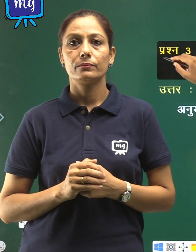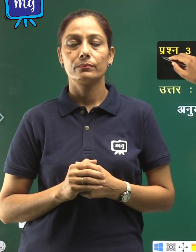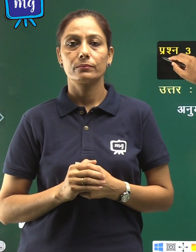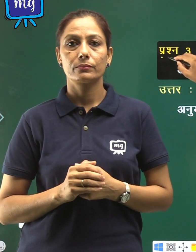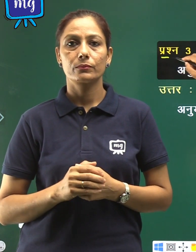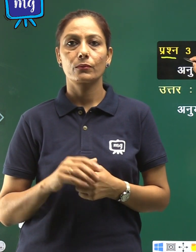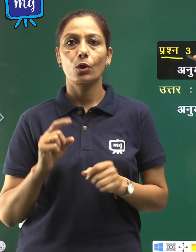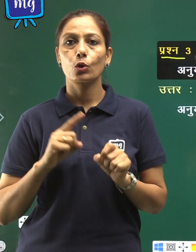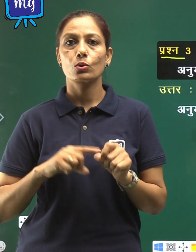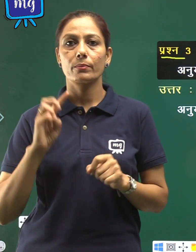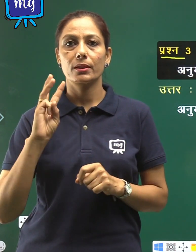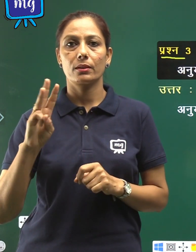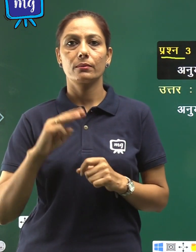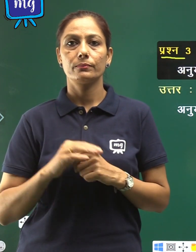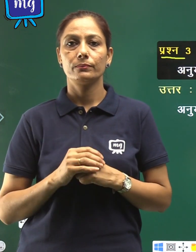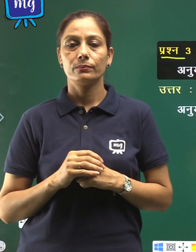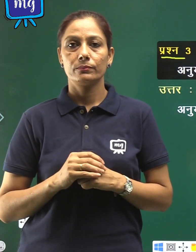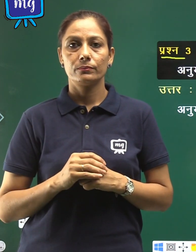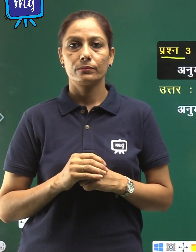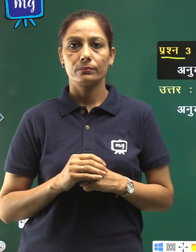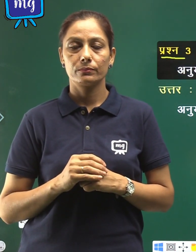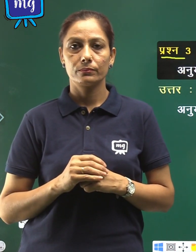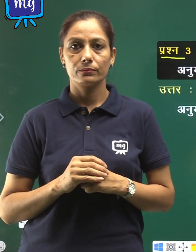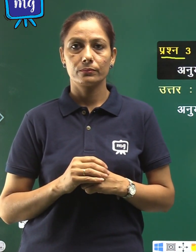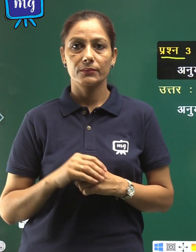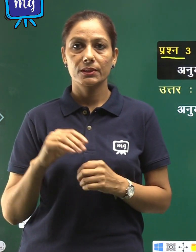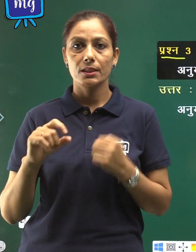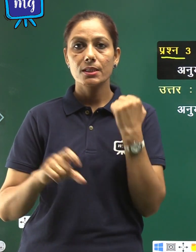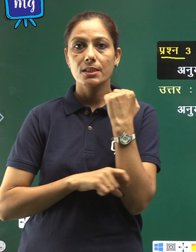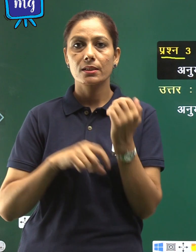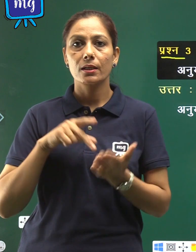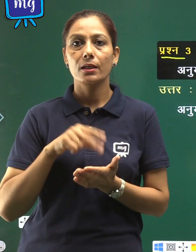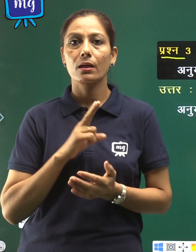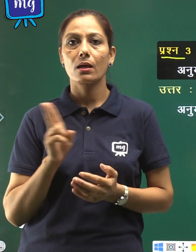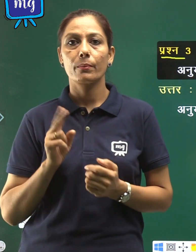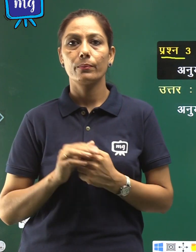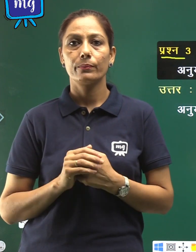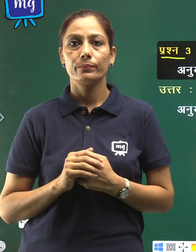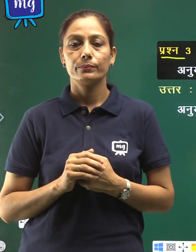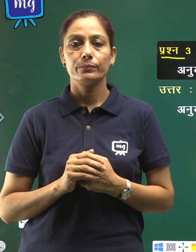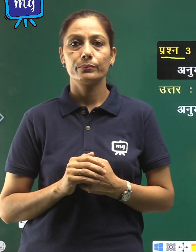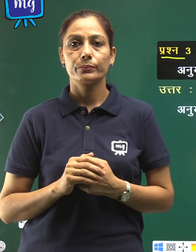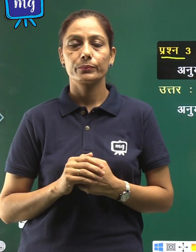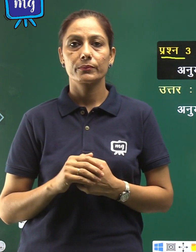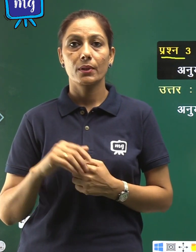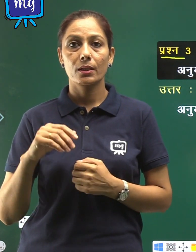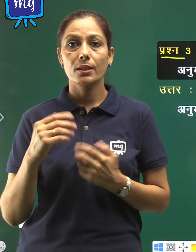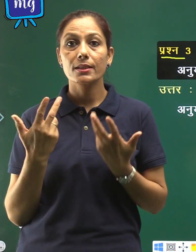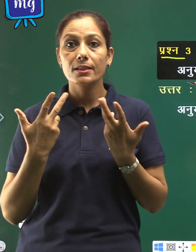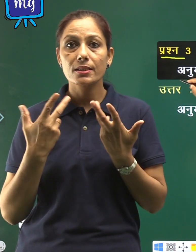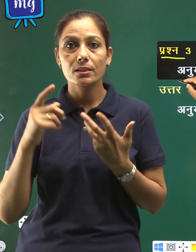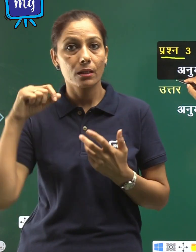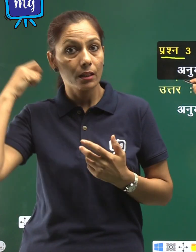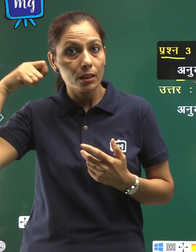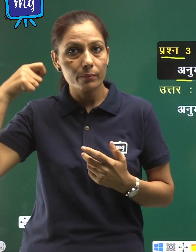यह प्रश्न 31 कि तिब्बत में वो किस धर्म के